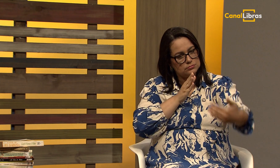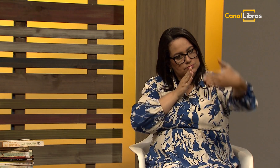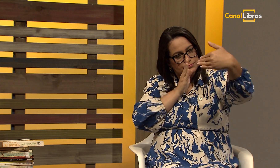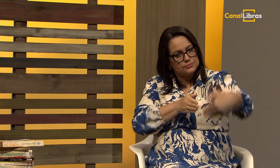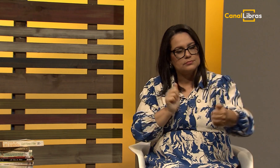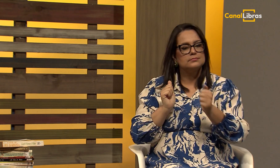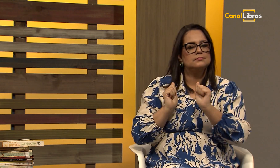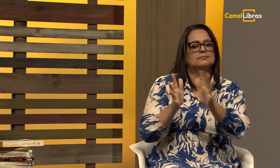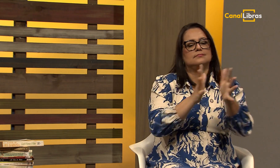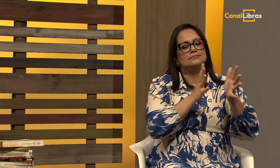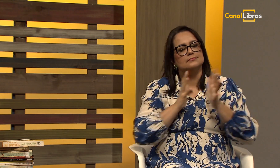é primordial.